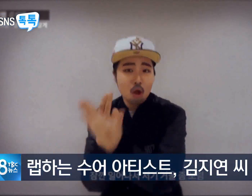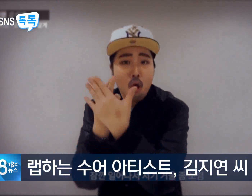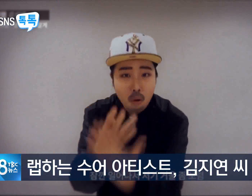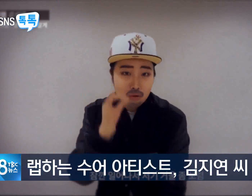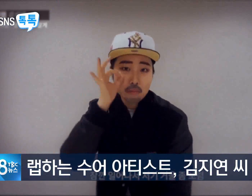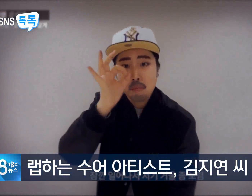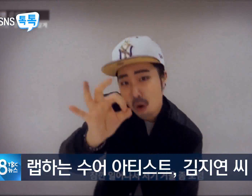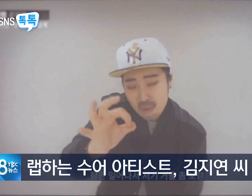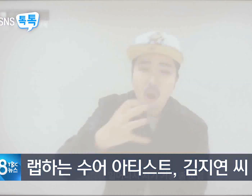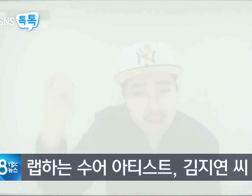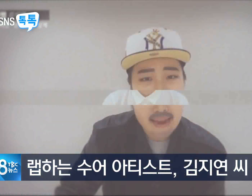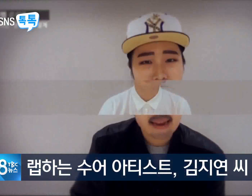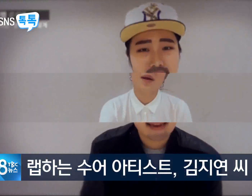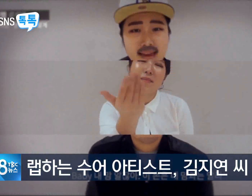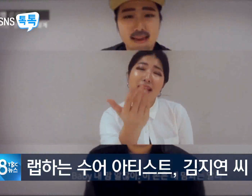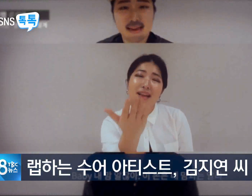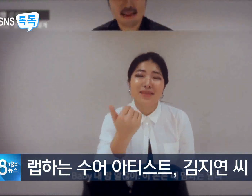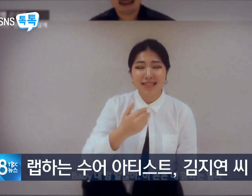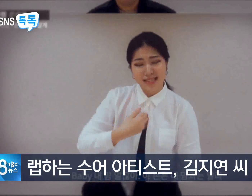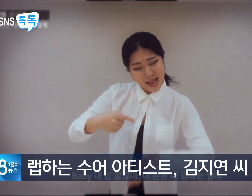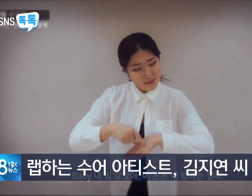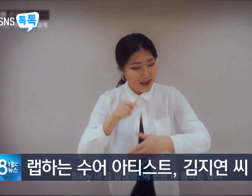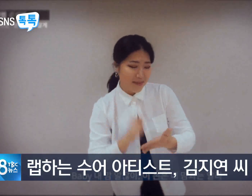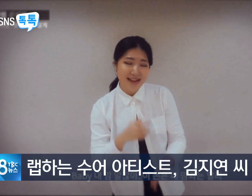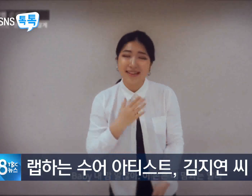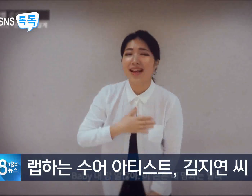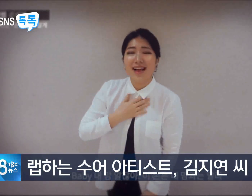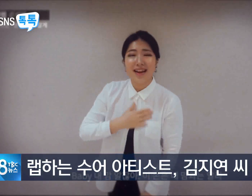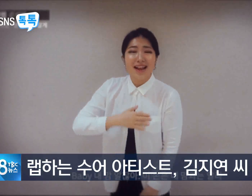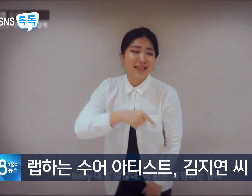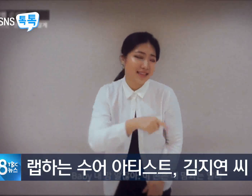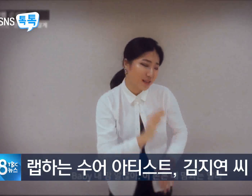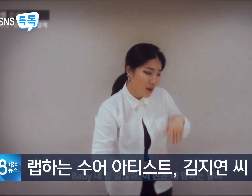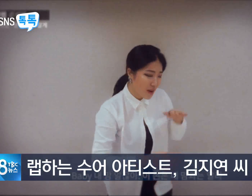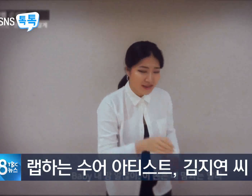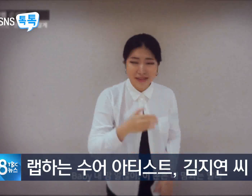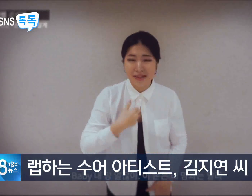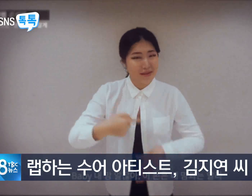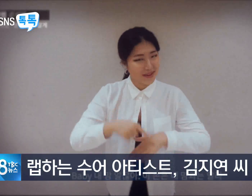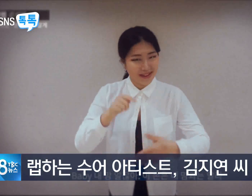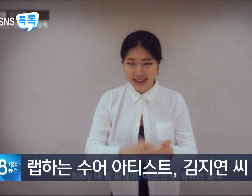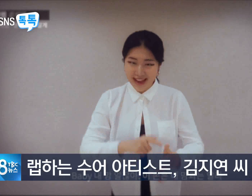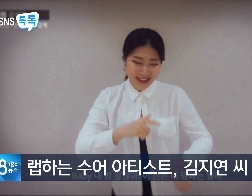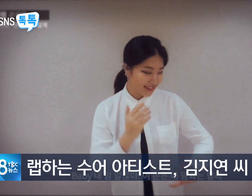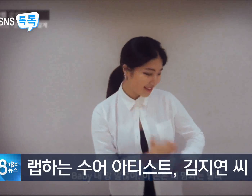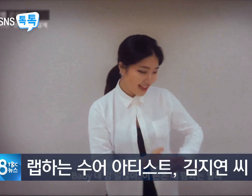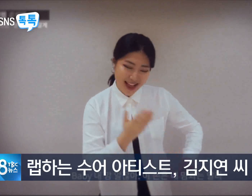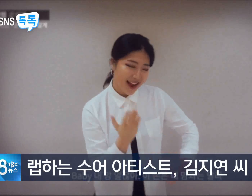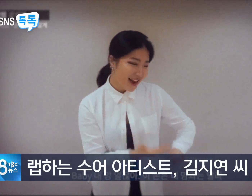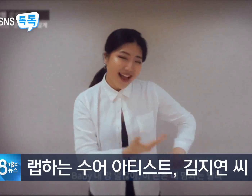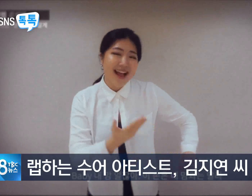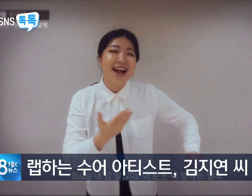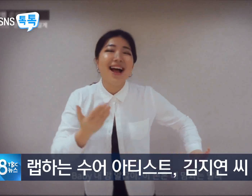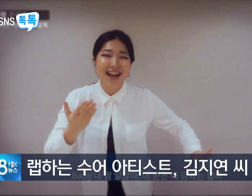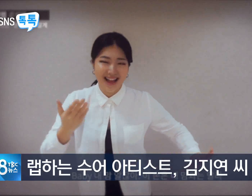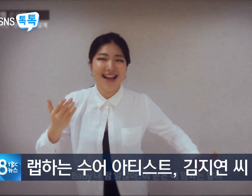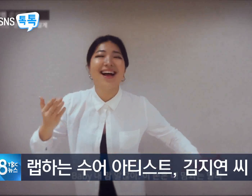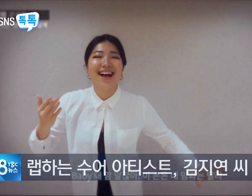표현력을 뽐내는 지연 씨. 그녀의 섬세한 손짓 표정 하나하나에 열정이 묻어납니다. 그녀는